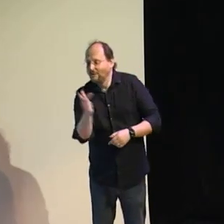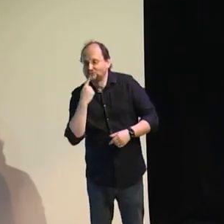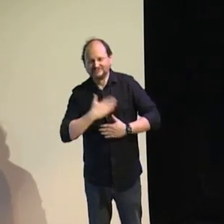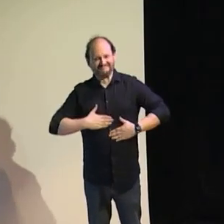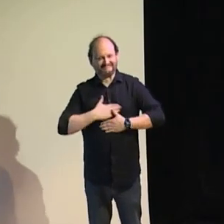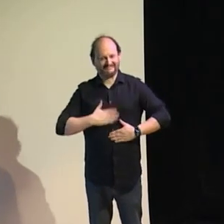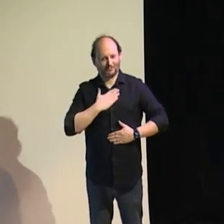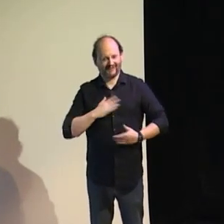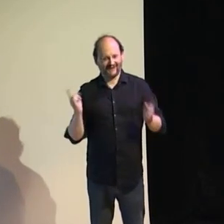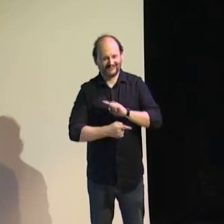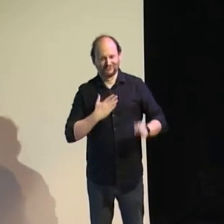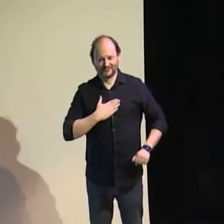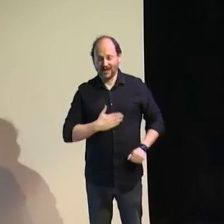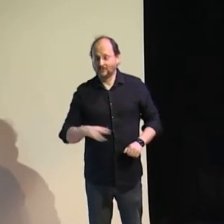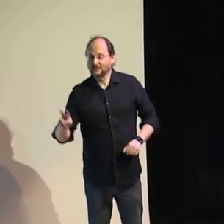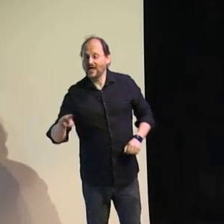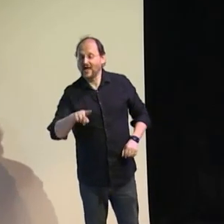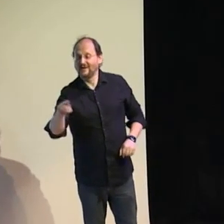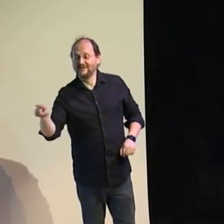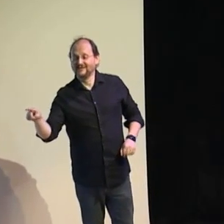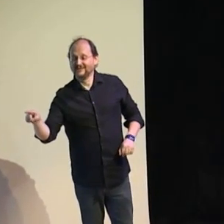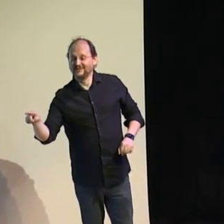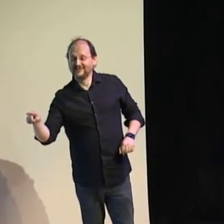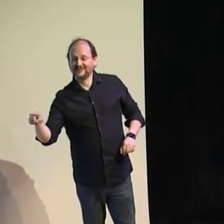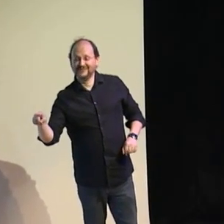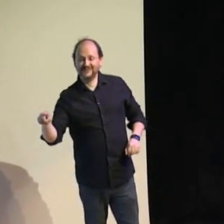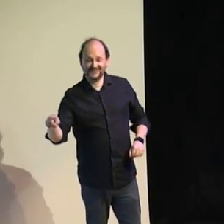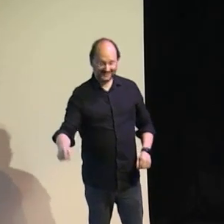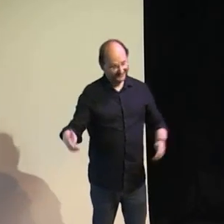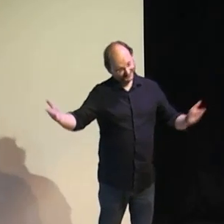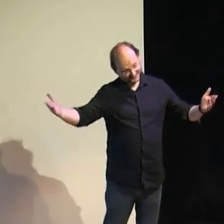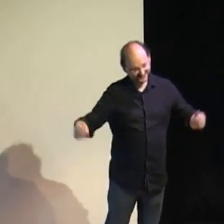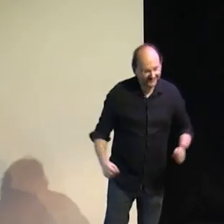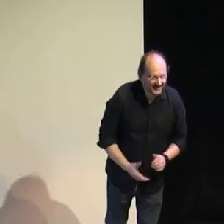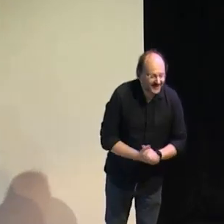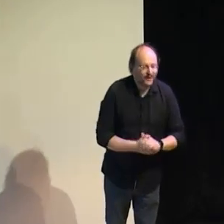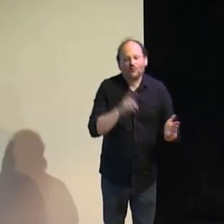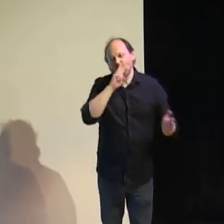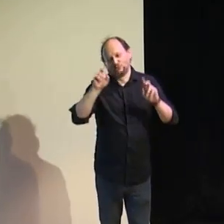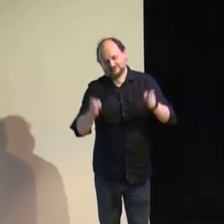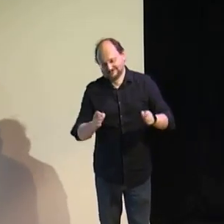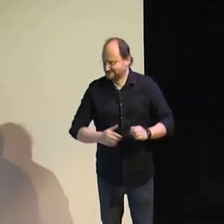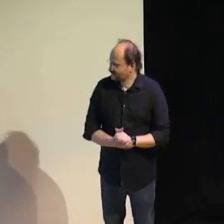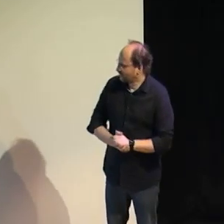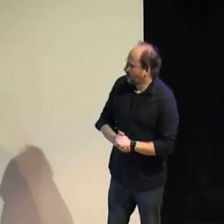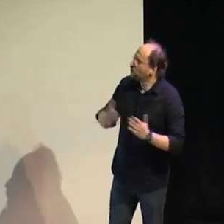interprétation, finalement, il y a quelques sourds qui étaient contents, qui se sont dit bah, « ça y est, enfin, c'est l'inverse. » C'est vrai ou pas? Voilà. Bon, c'est de l'humour, hein, bien